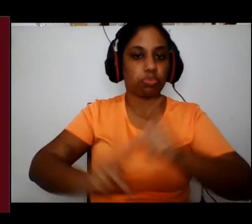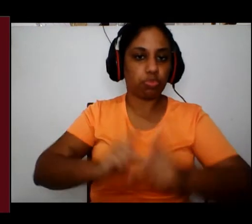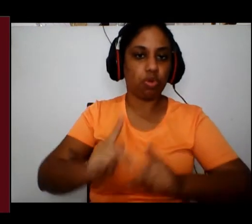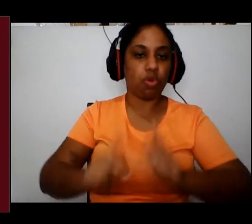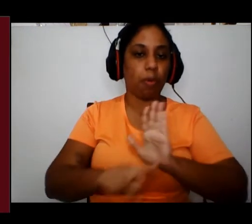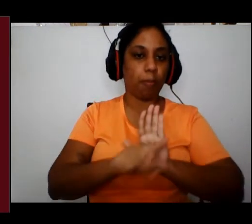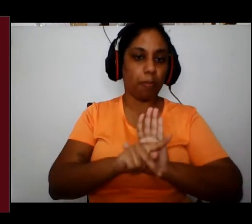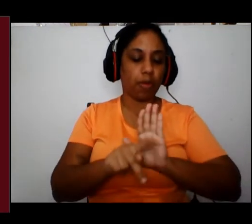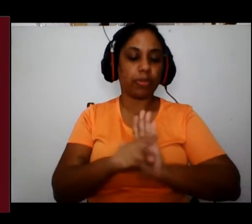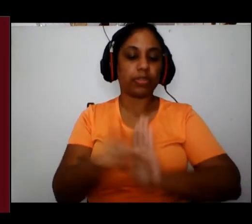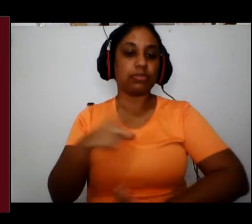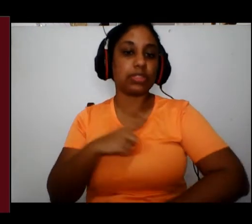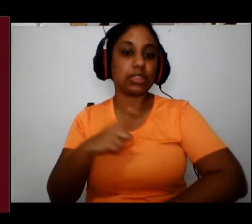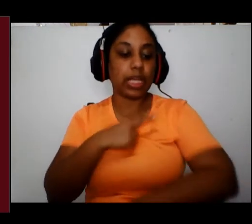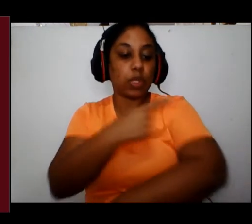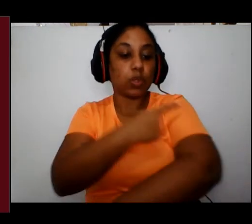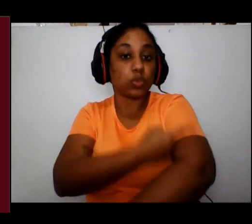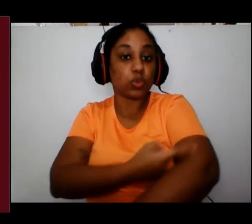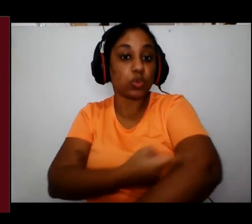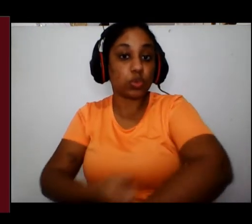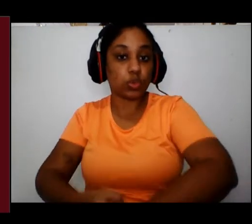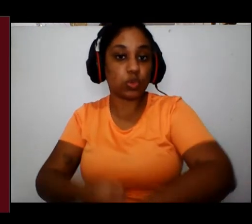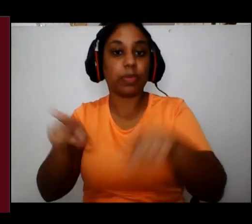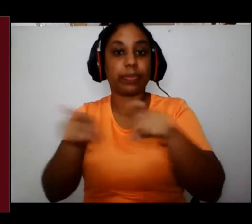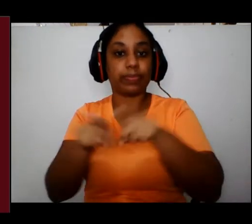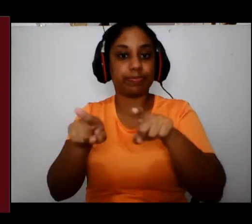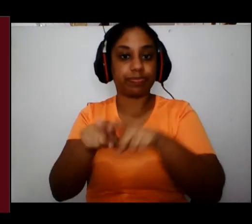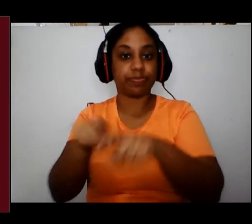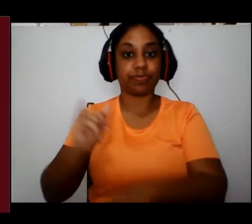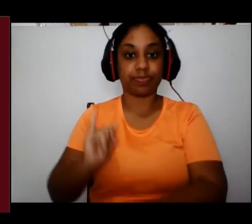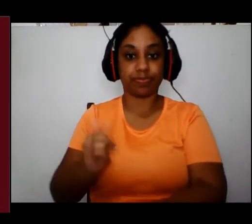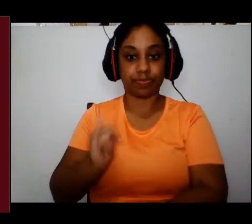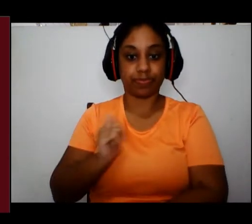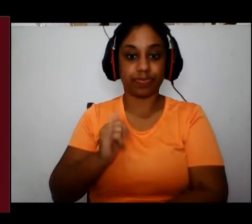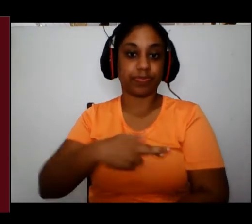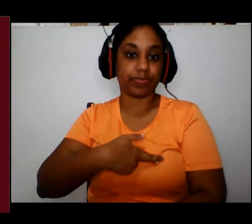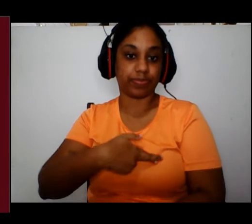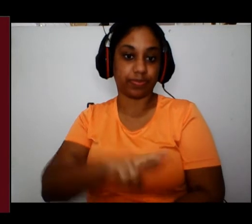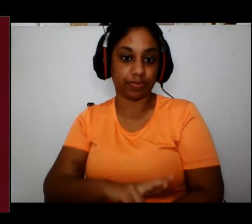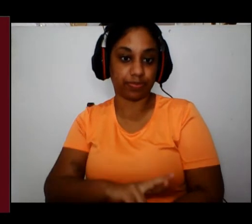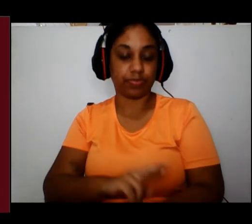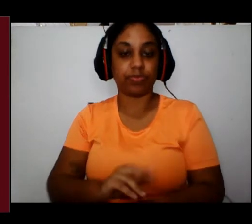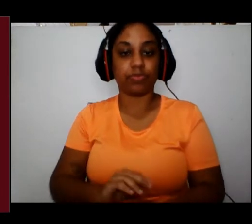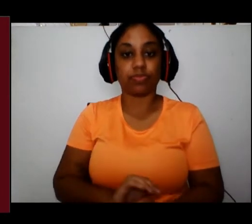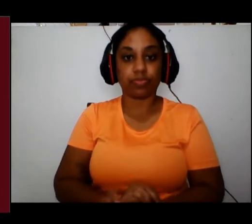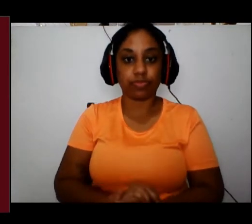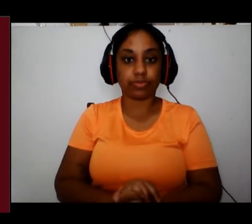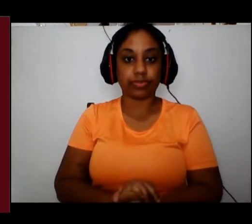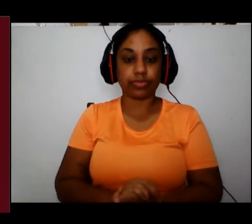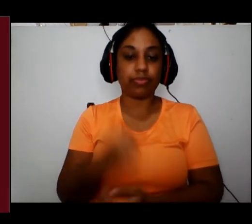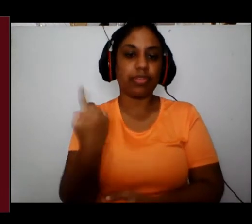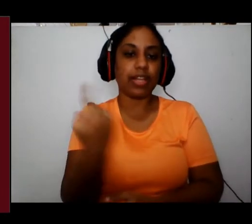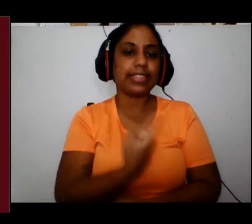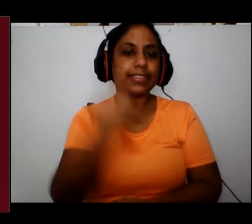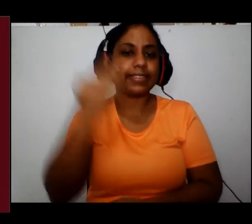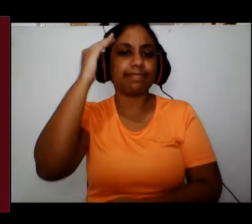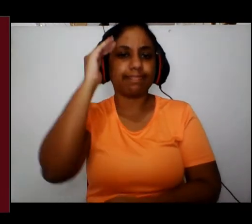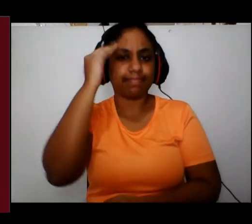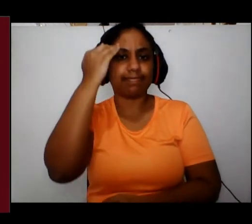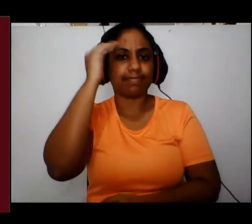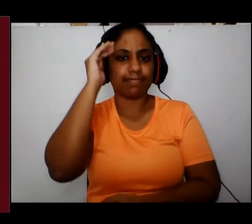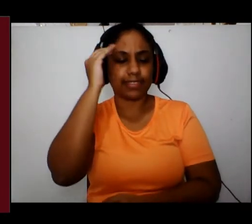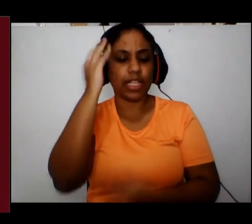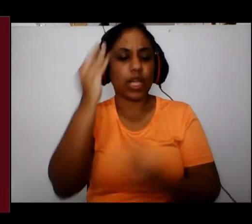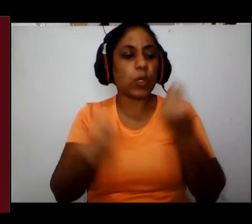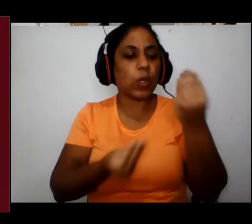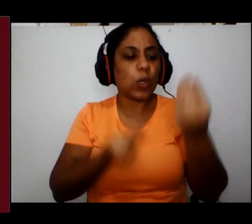tribo indígena, por exemplo, tem seus costumes e tem também suas narrativas religiosas. E a gente vai entender